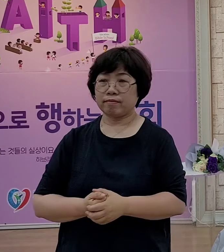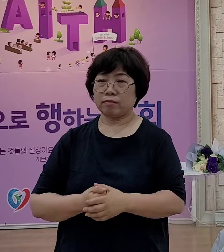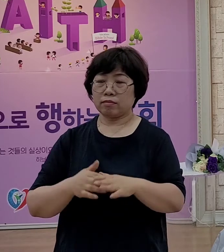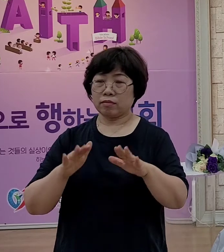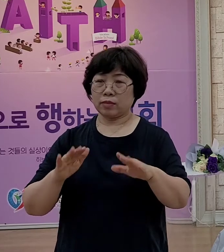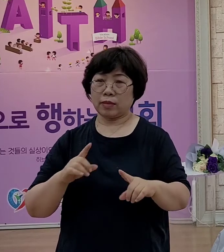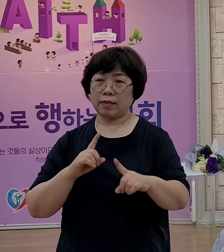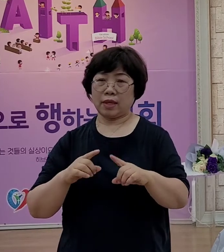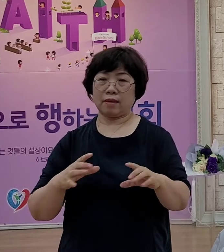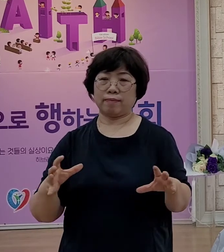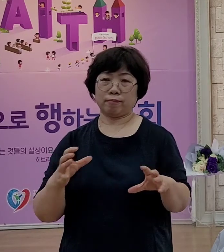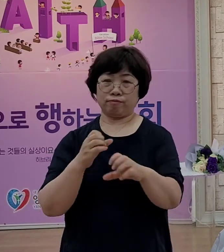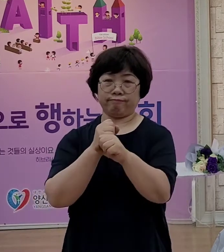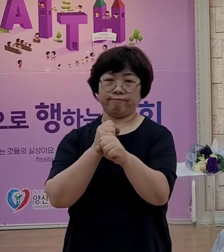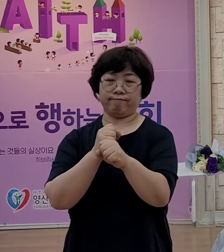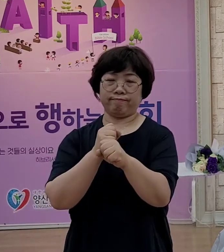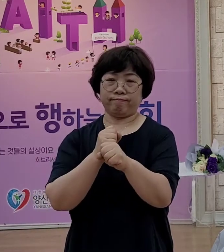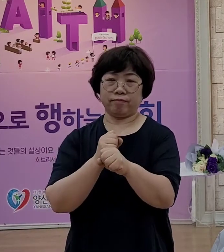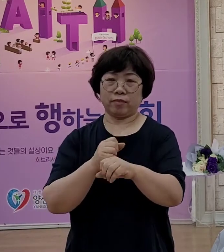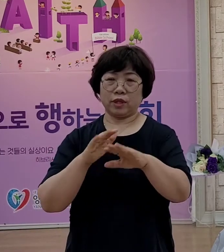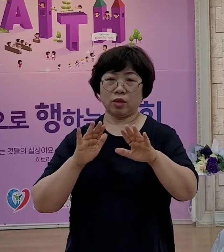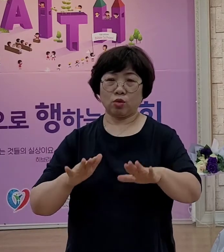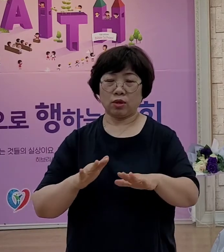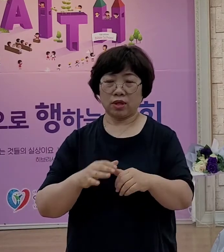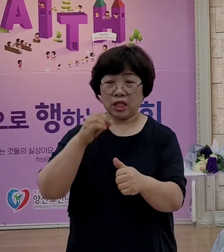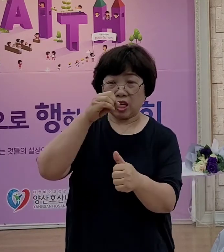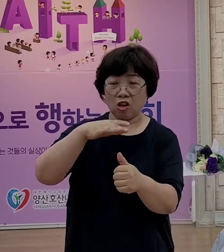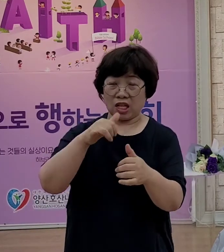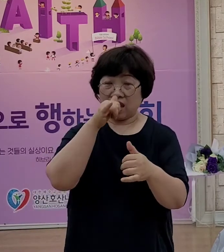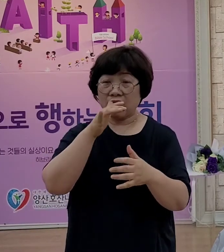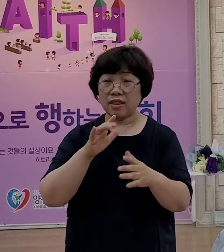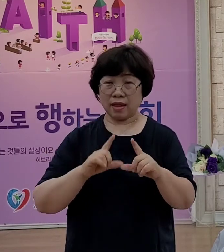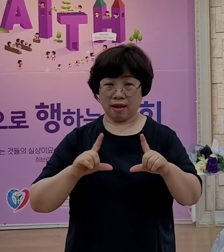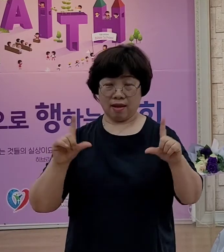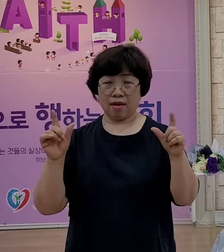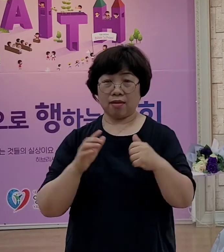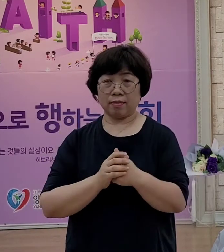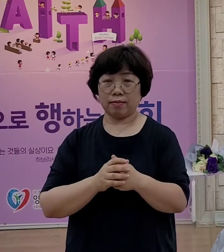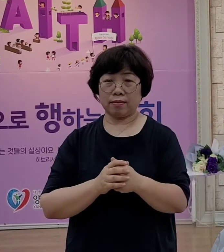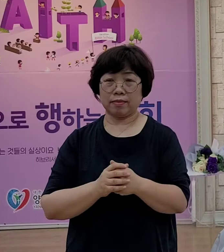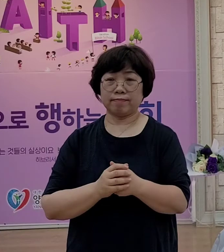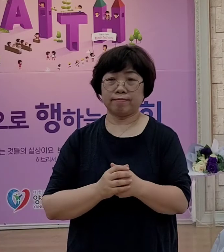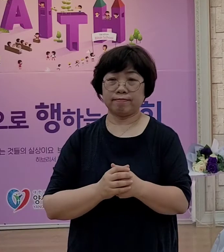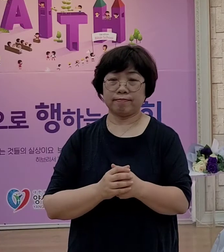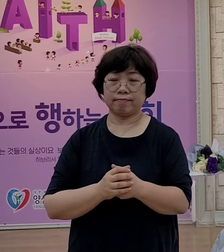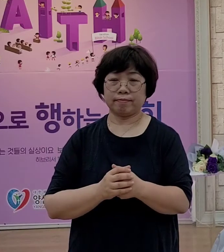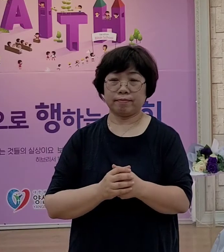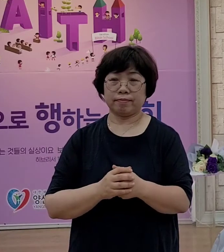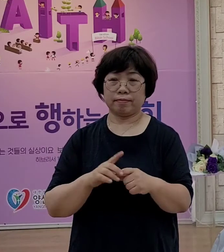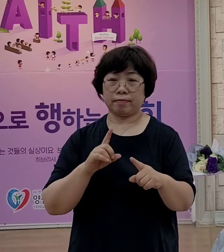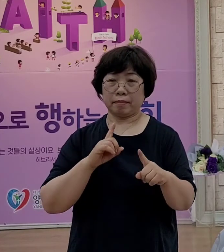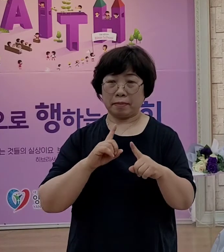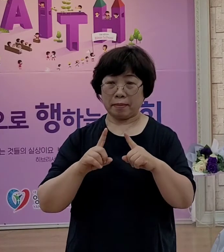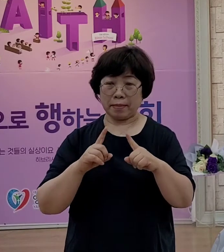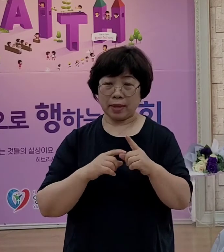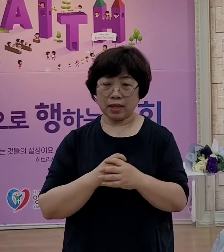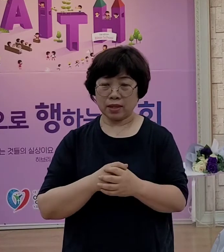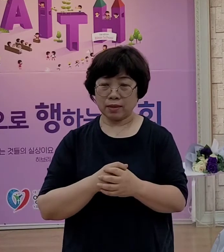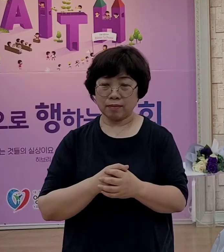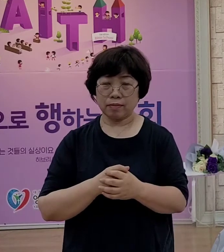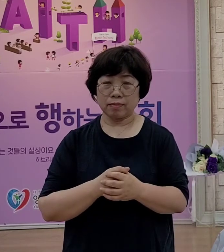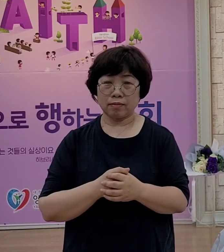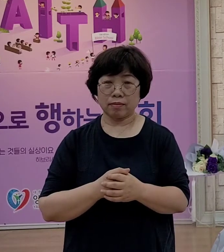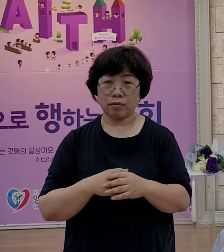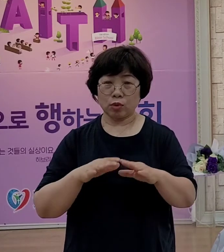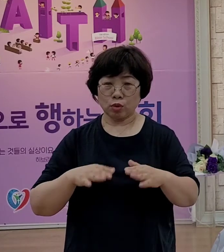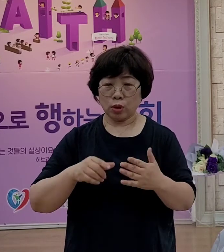오늘 말씀을 맺습니다. 오늘 이 성찬식이 있는 날인데 제가 이 말씀을 굳이 뽑아가지고